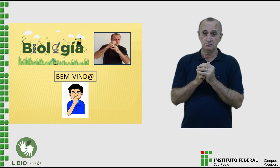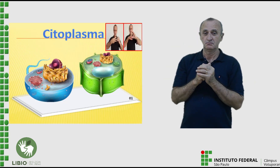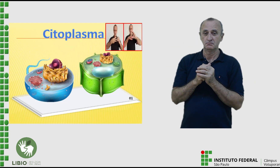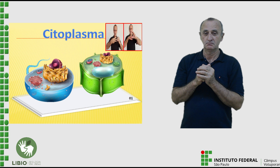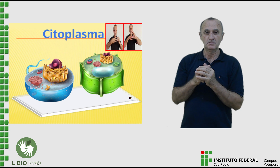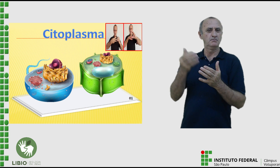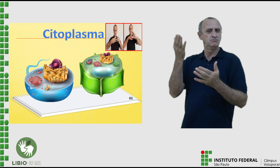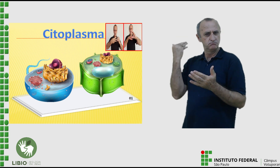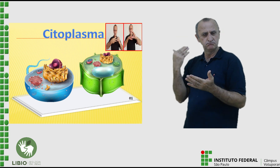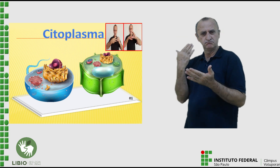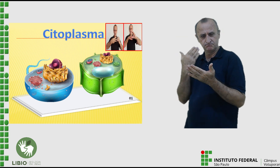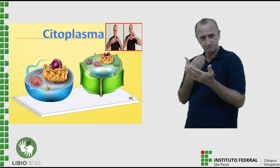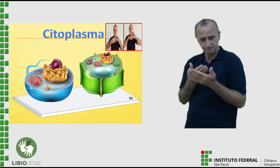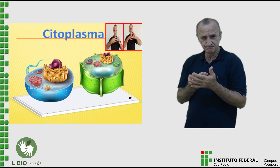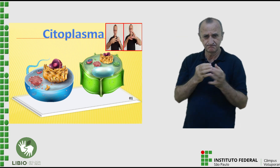citoplasma.